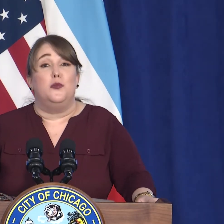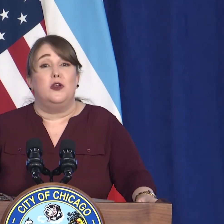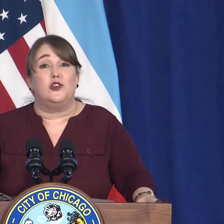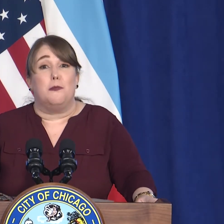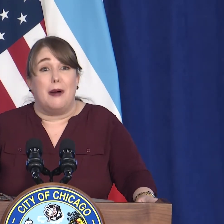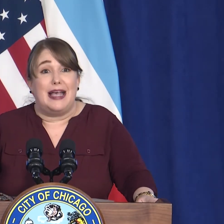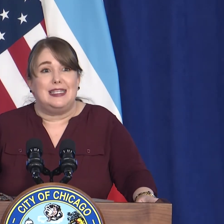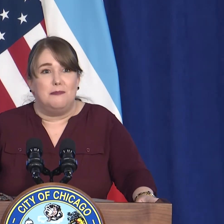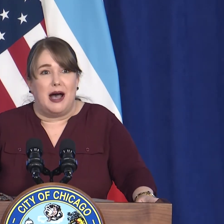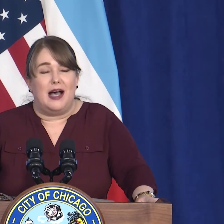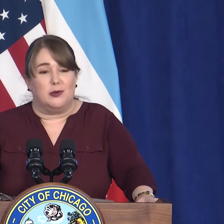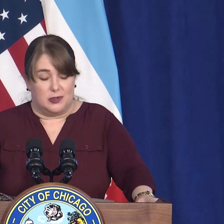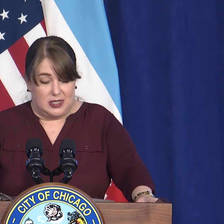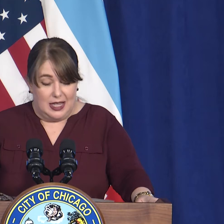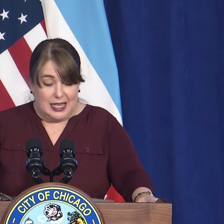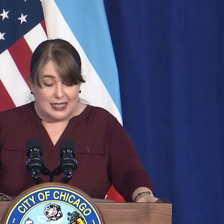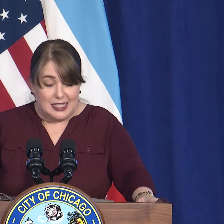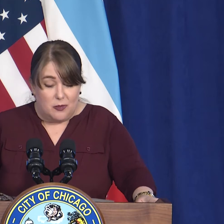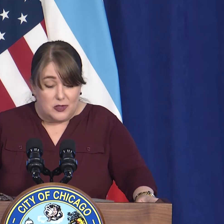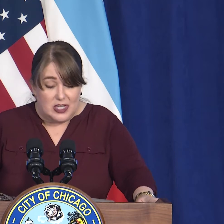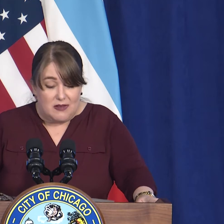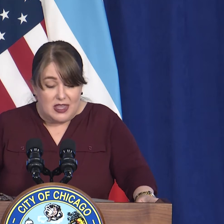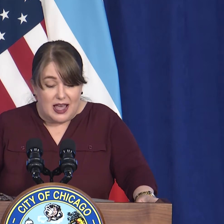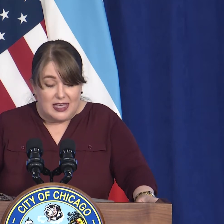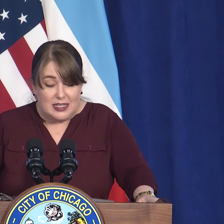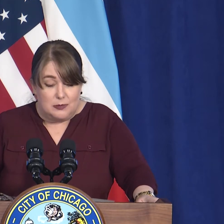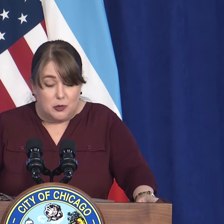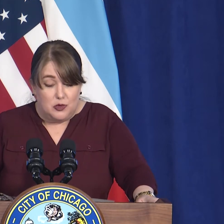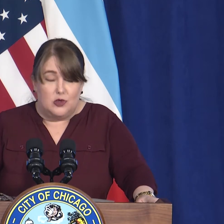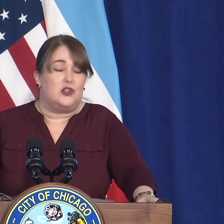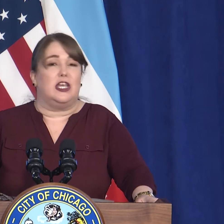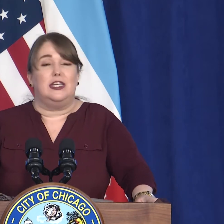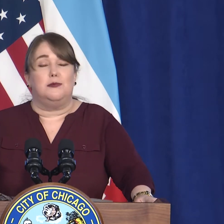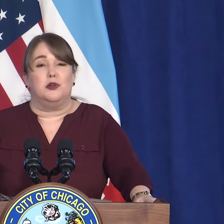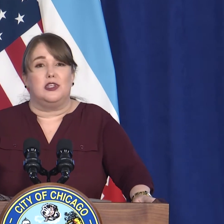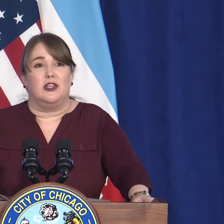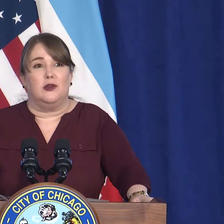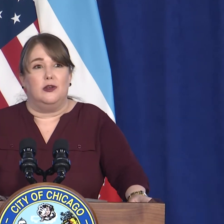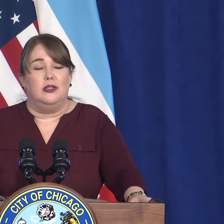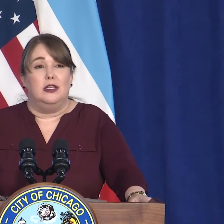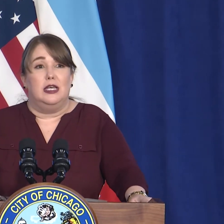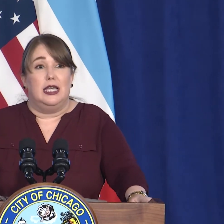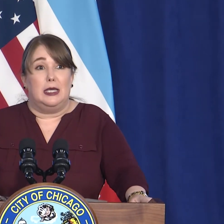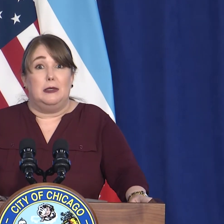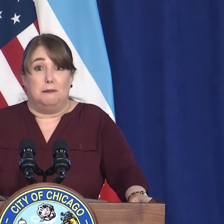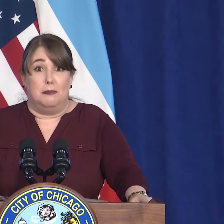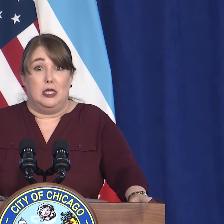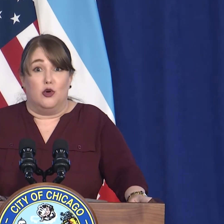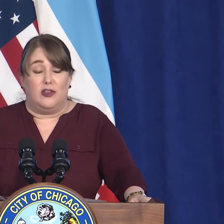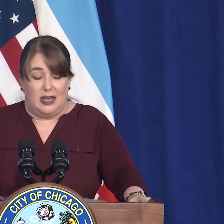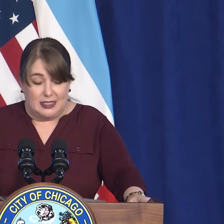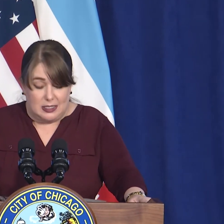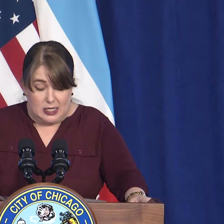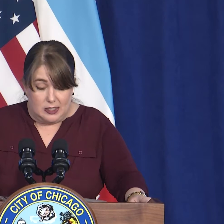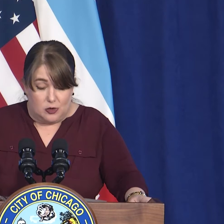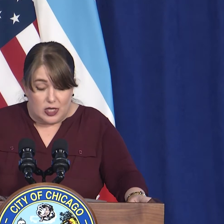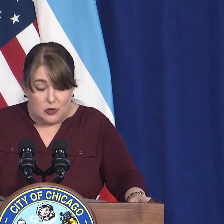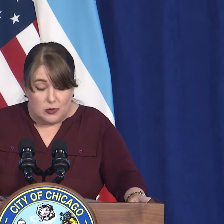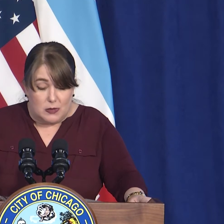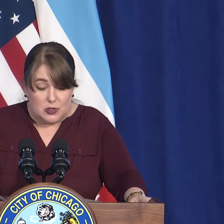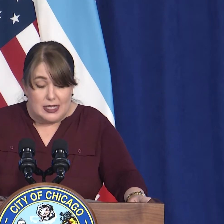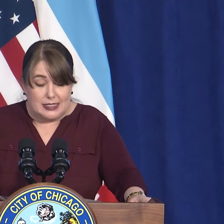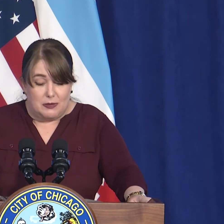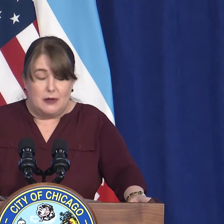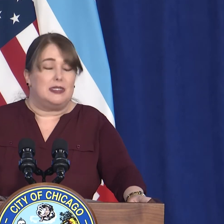los números más bajos. La seropositividad es 0.6%, menor de lo